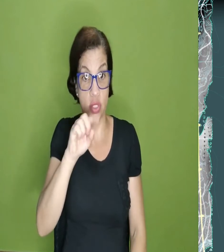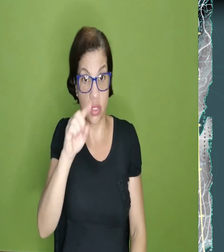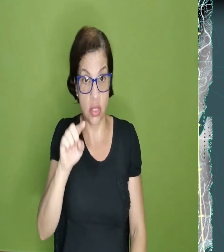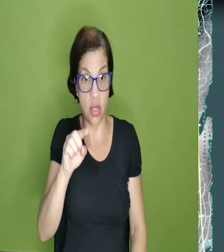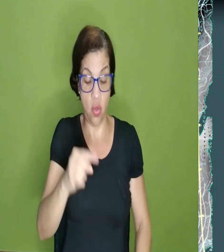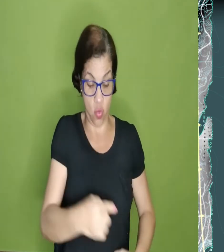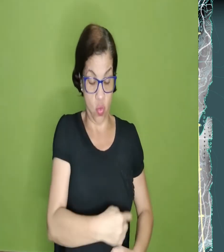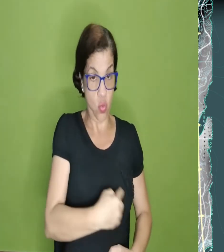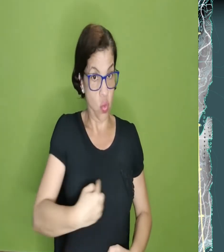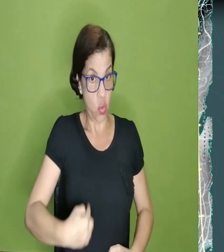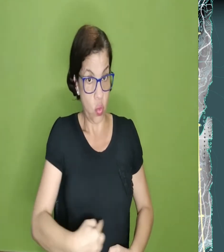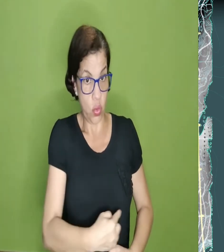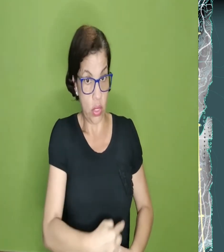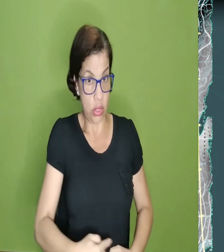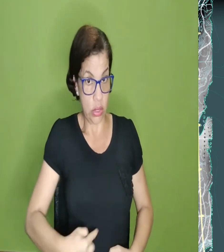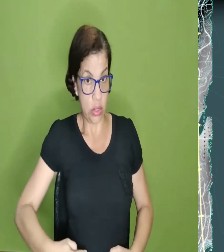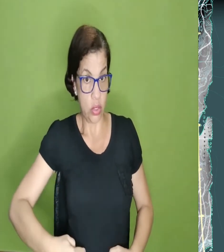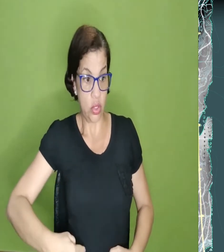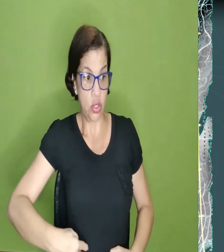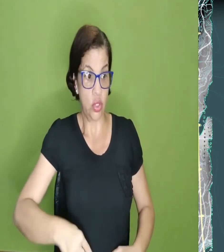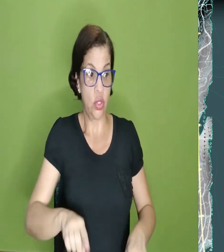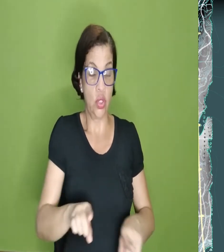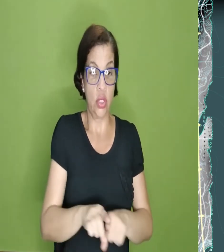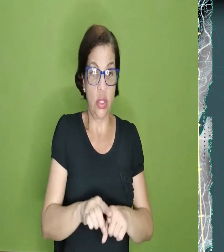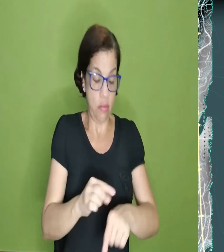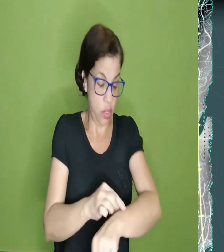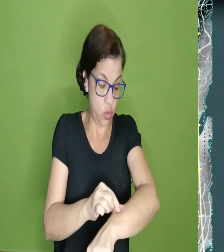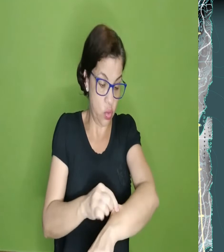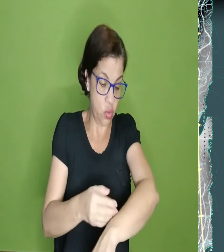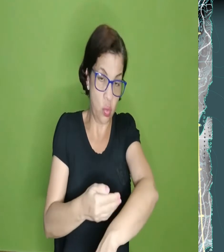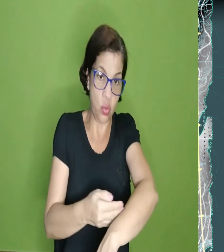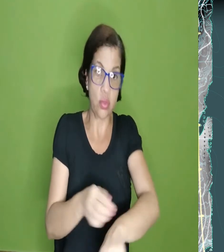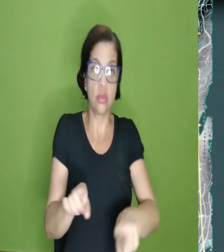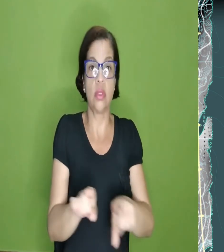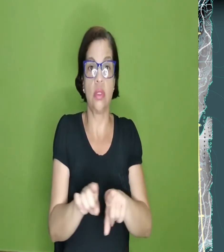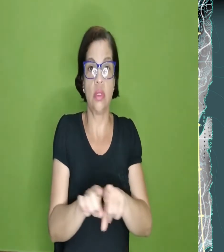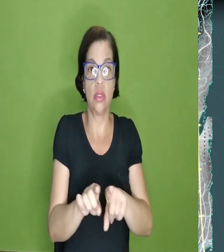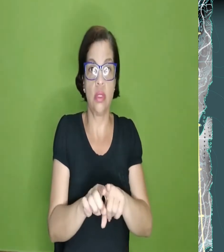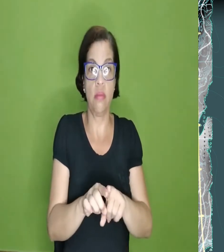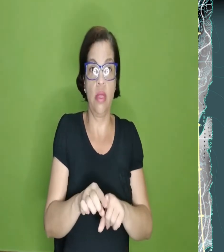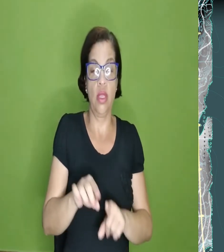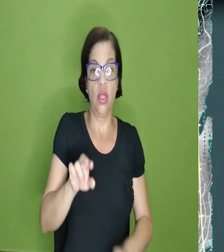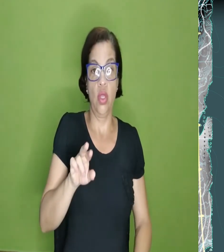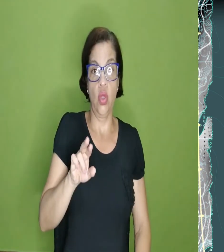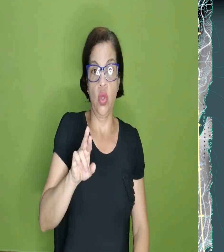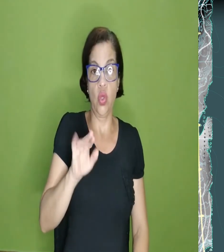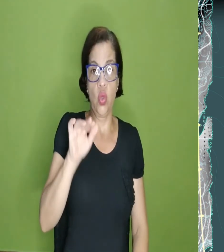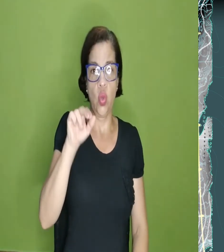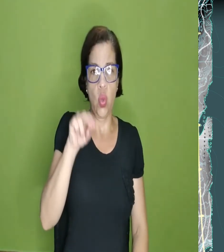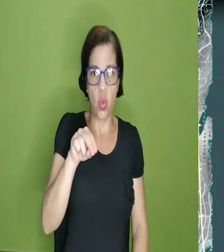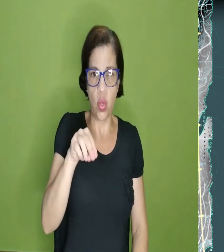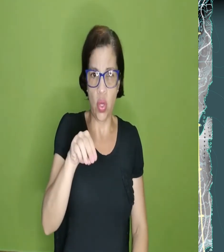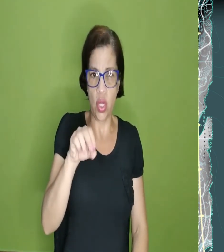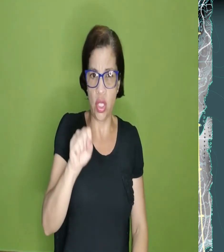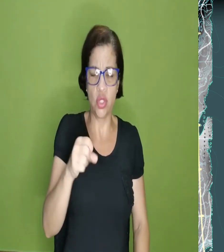vasos do intestino, os vasos do leito subcutâneo e também dos vasos renais. Mas